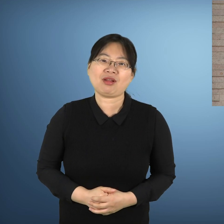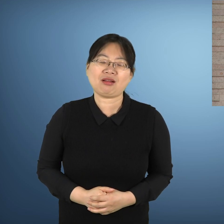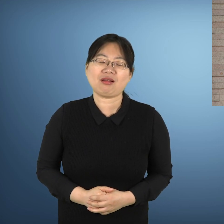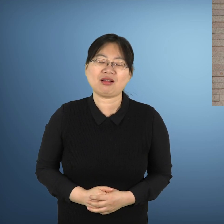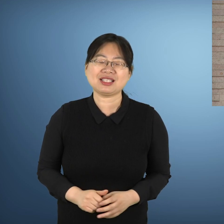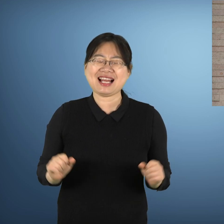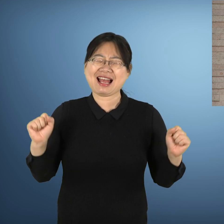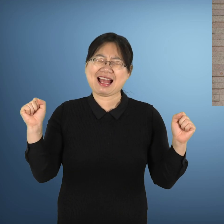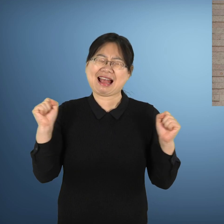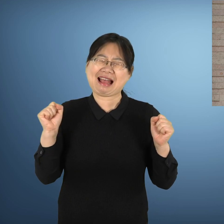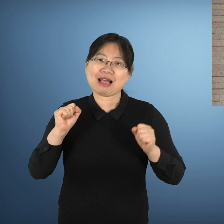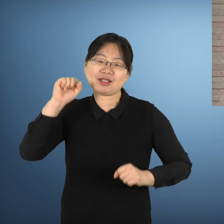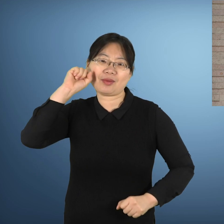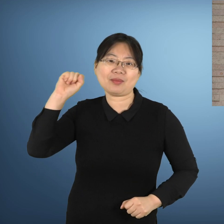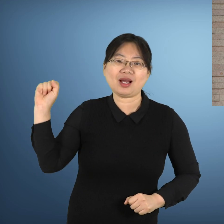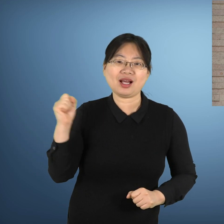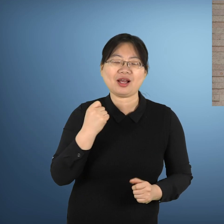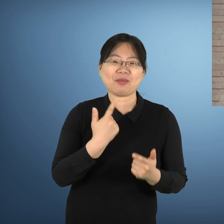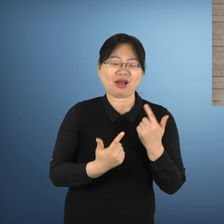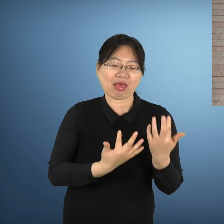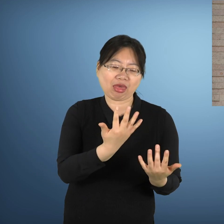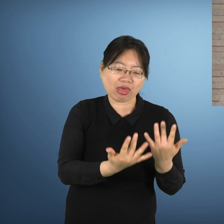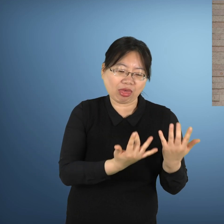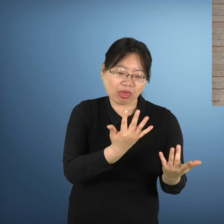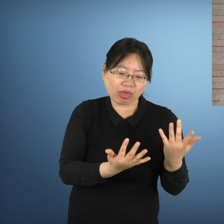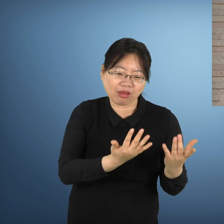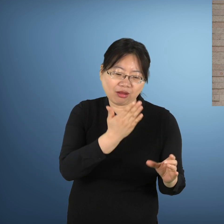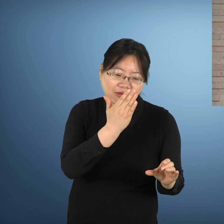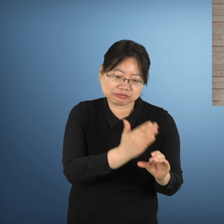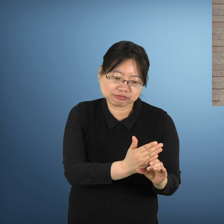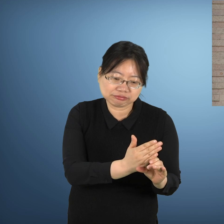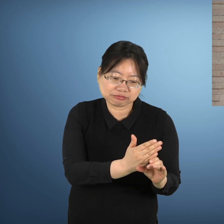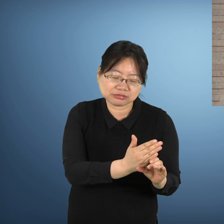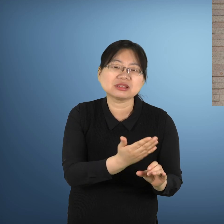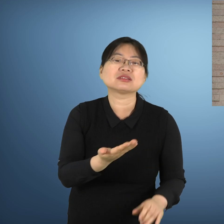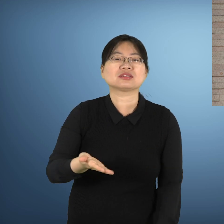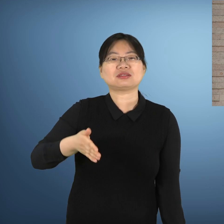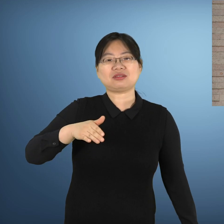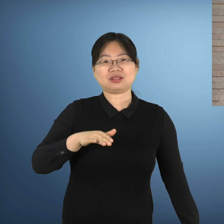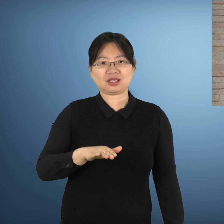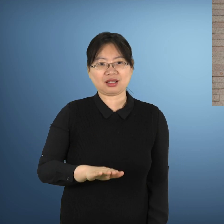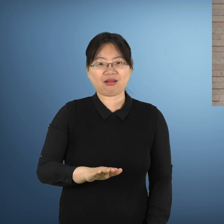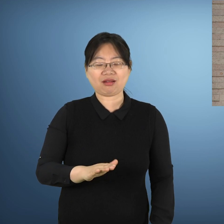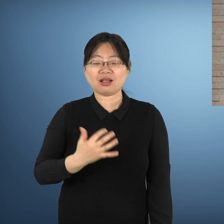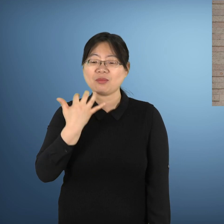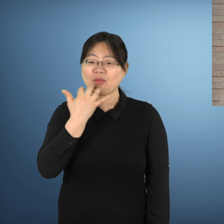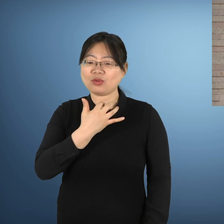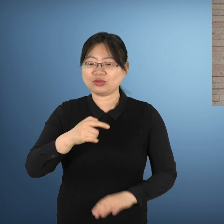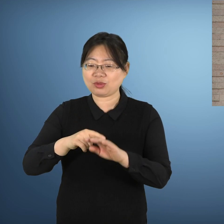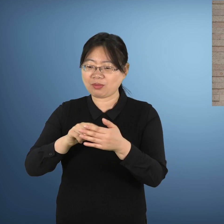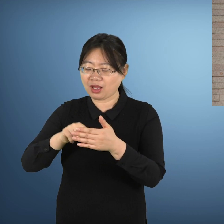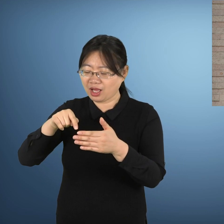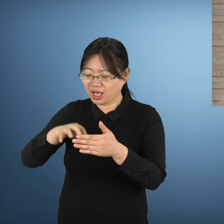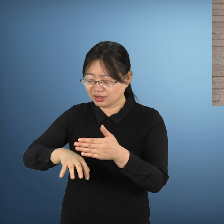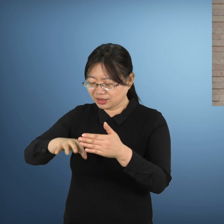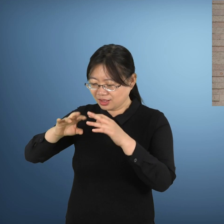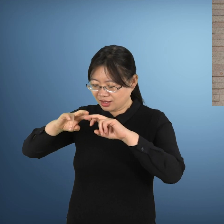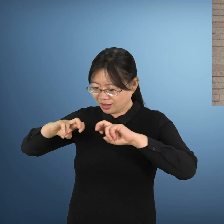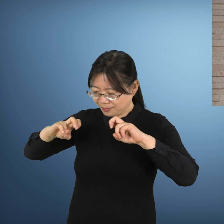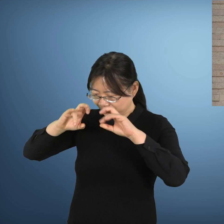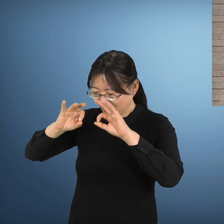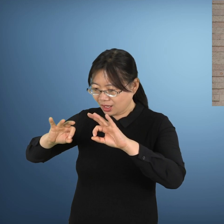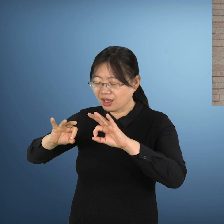차가운 새벽에 모닥불은 피워져 있지만 아직도 이 베드로의 마음속에는